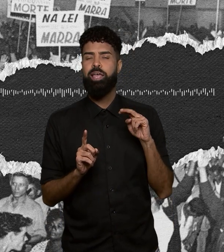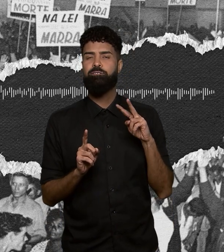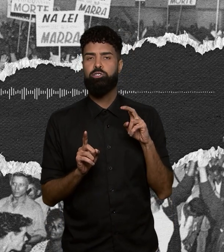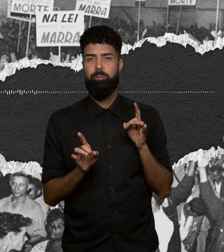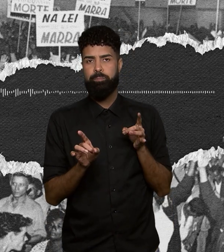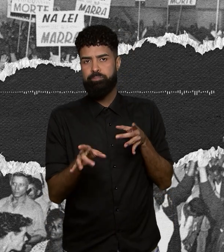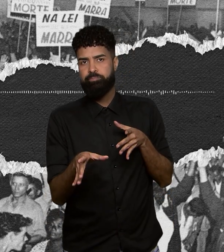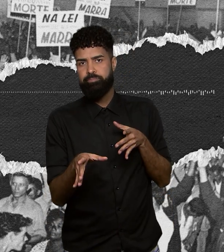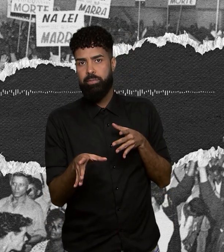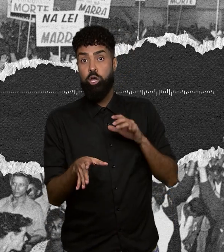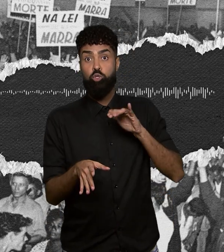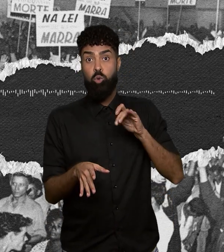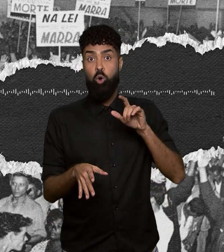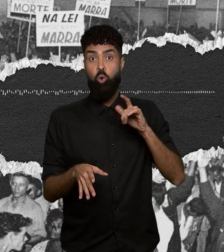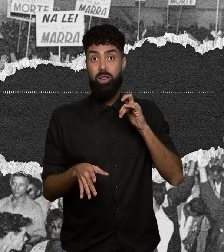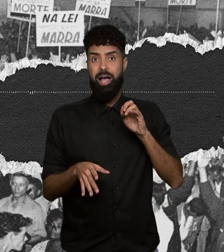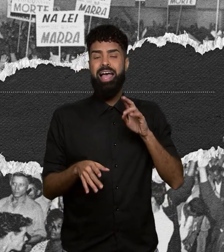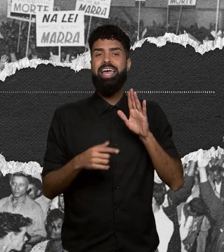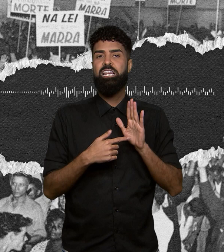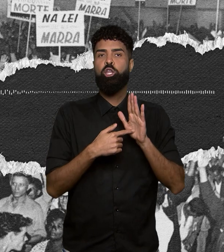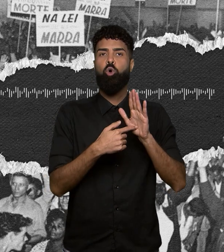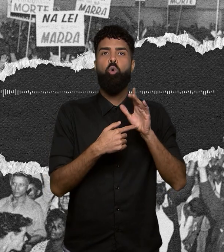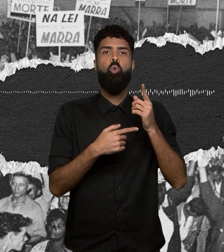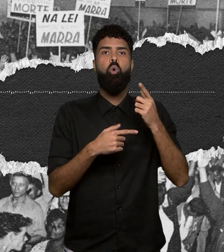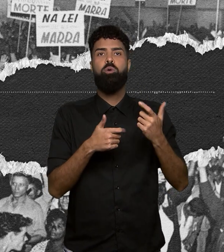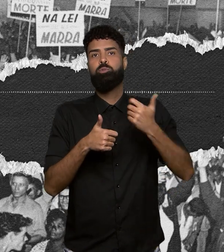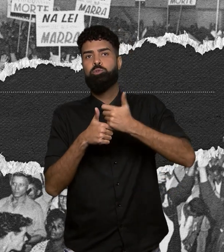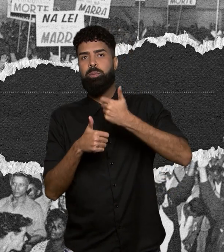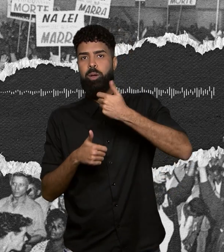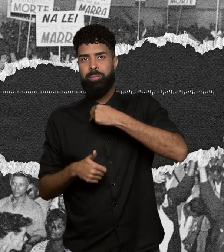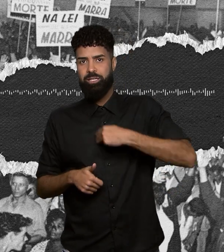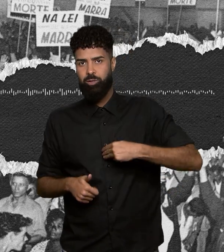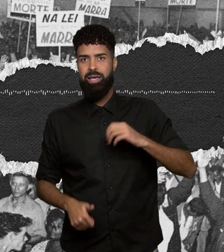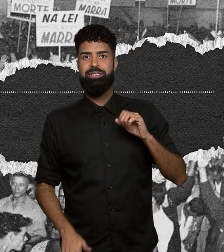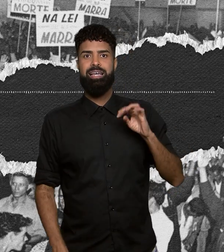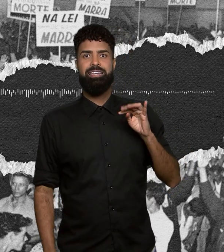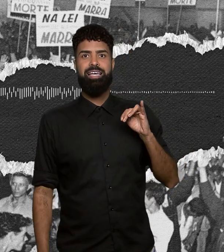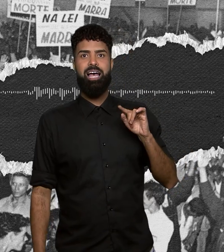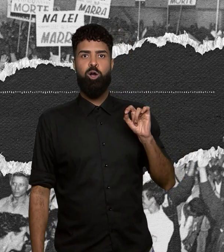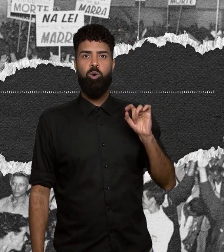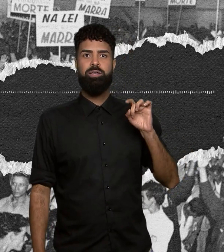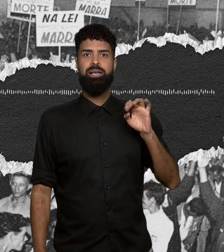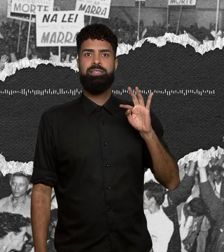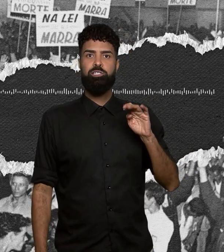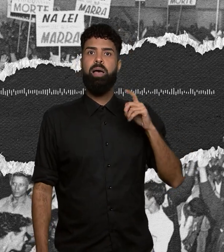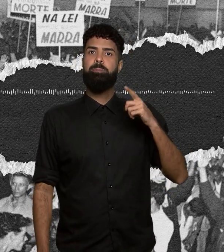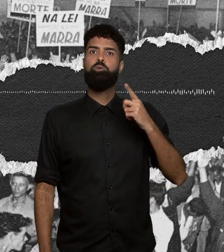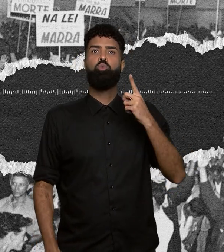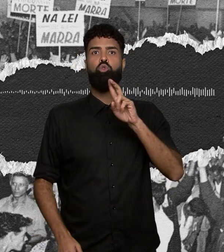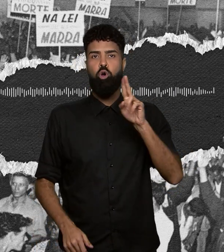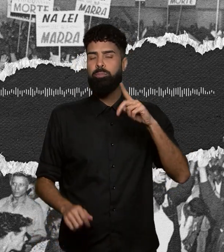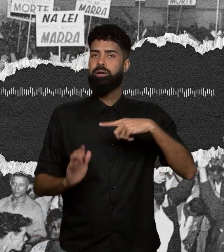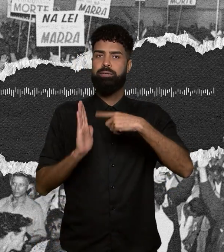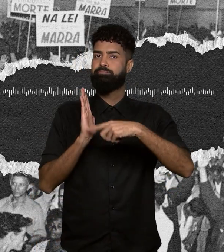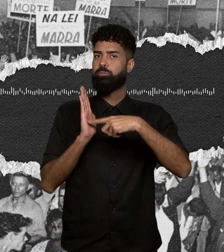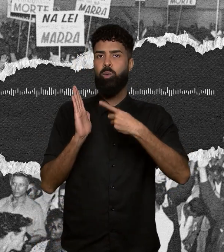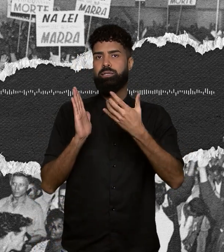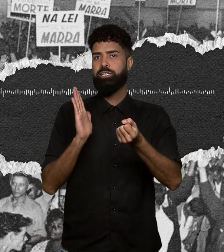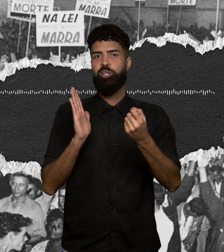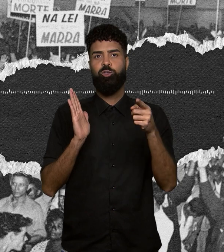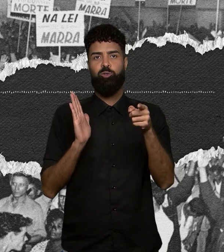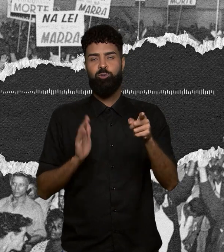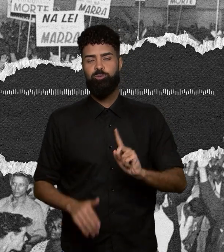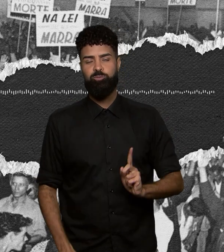indicou um aliado para substituir o primeiro ministro Santiago Dantas mais um nome foi vetado re do